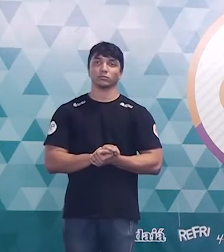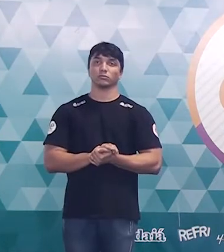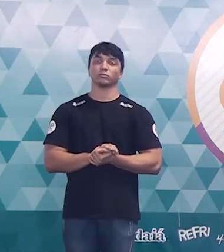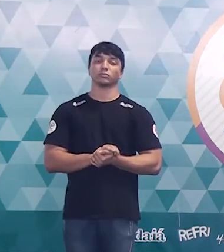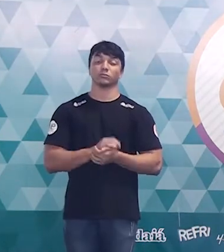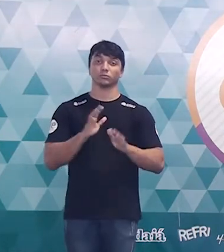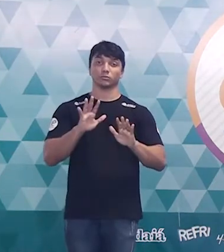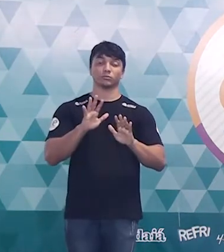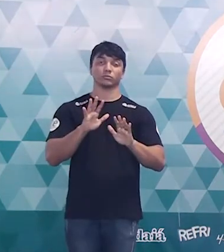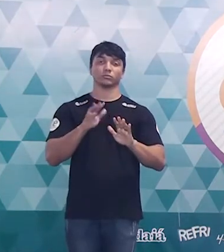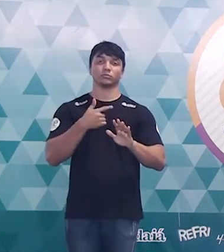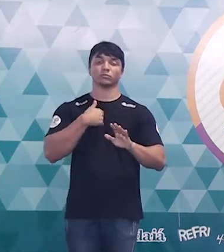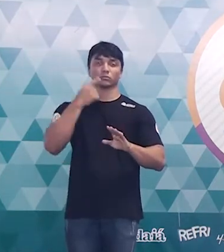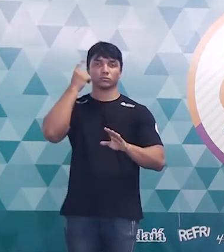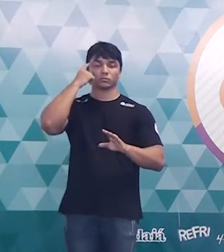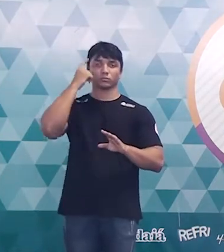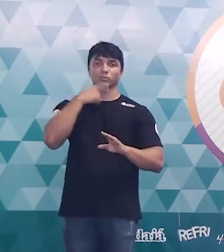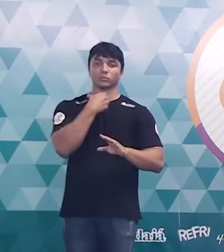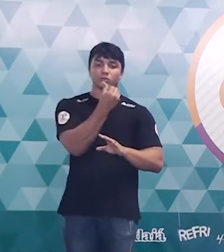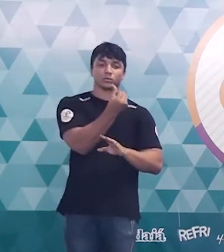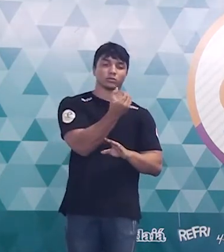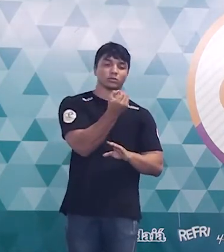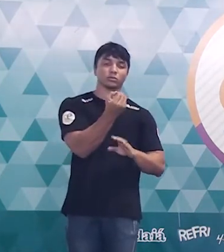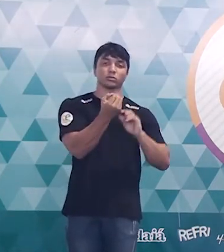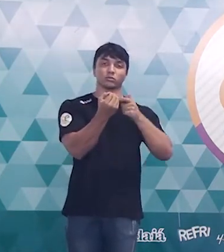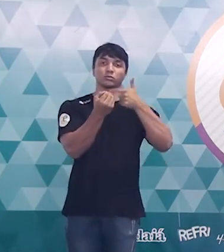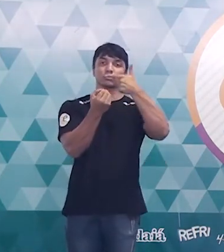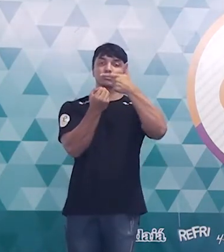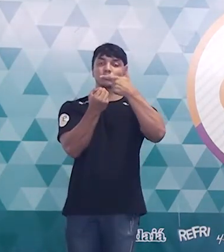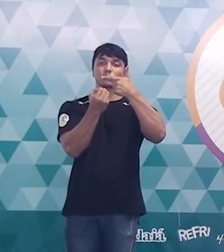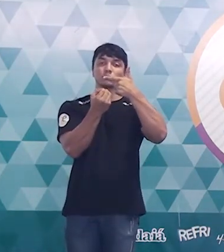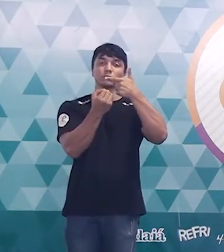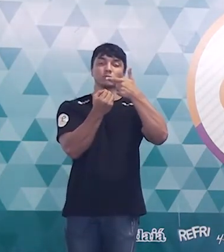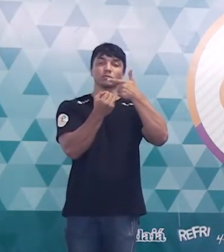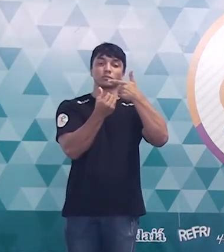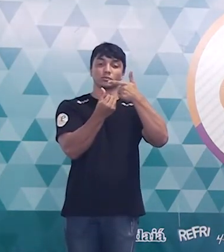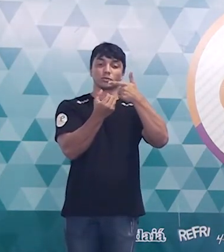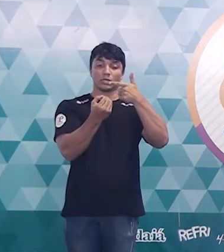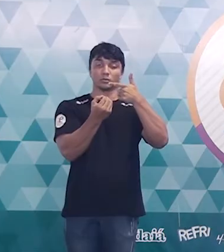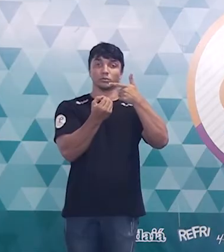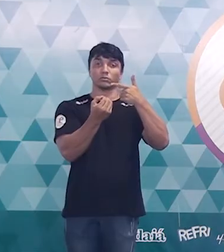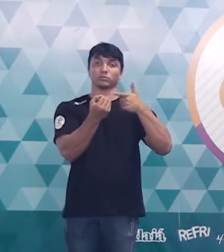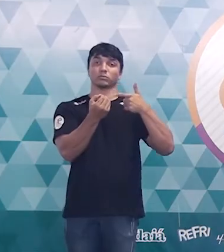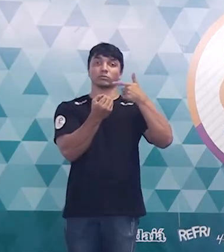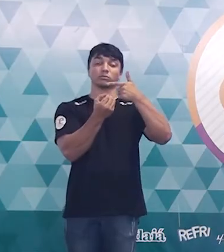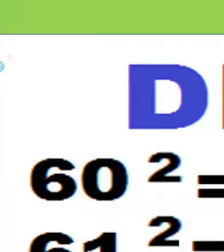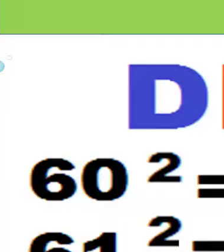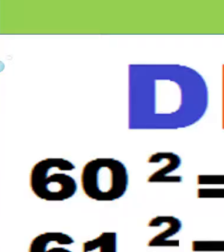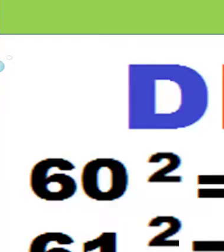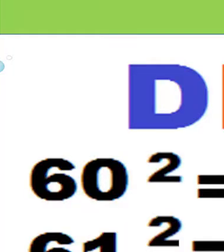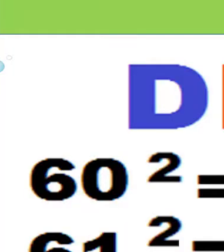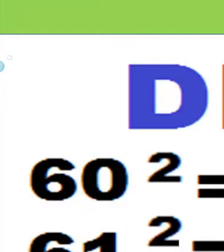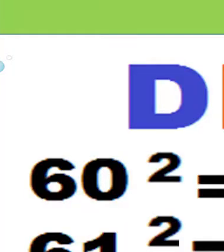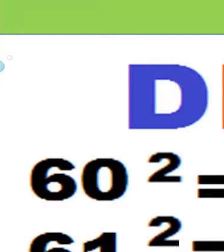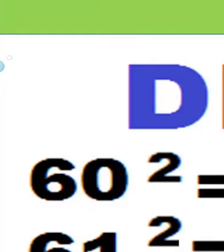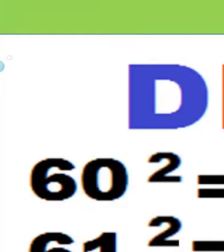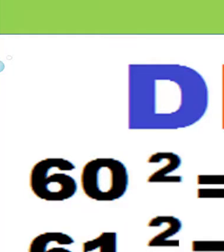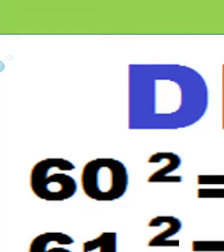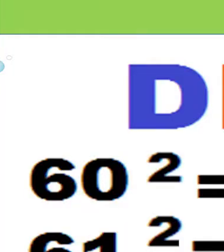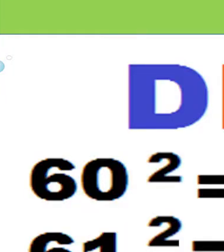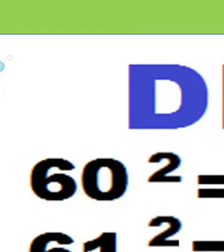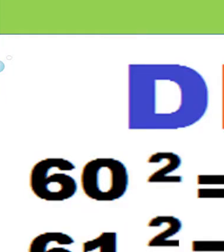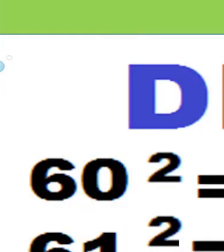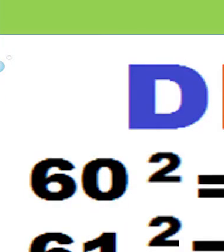2.500. Opa! Quanto é que é 60 ao quadrado? 60 ao quadrado? Olha na tela aí, pode